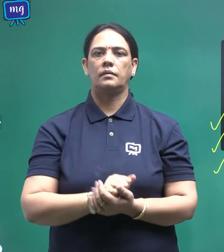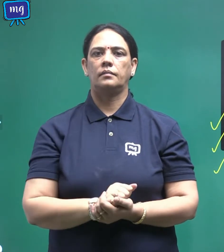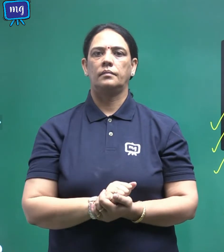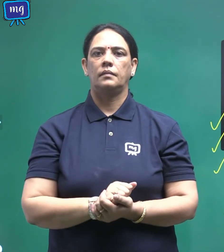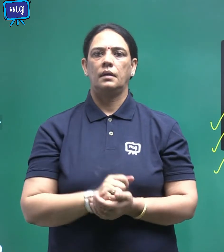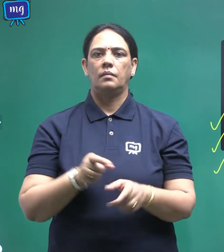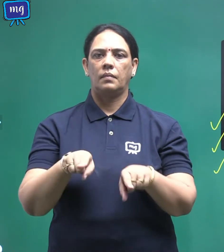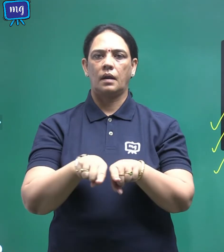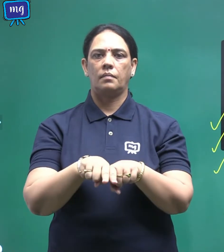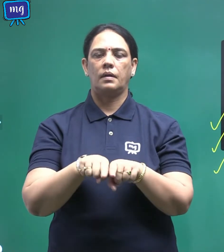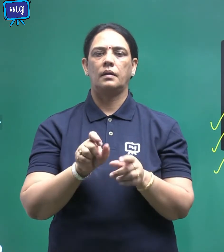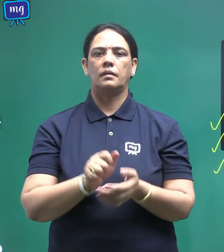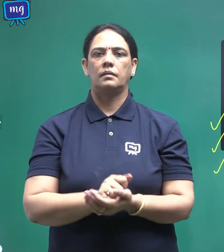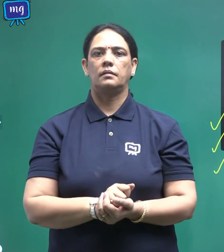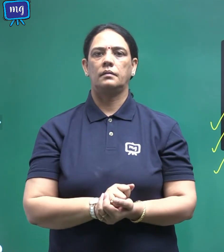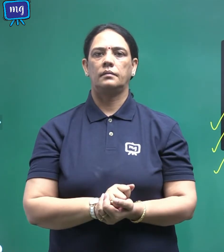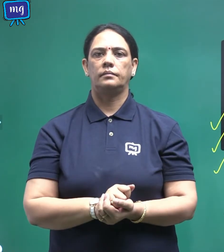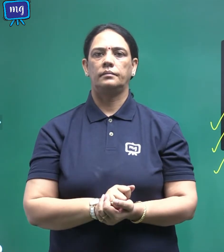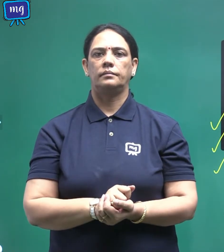बराबर